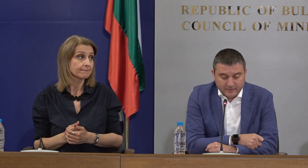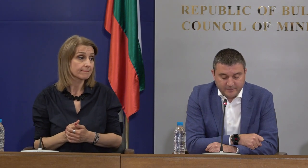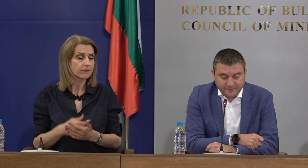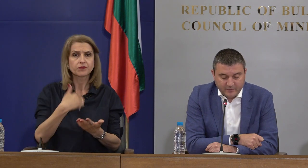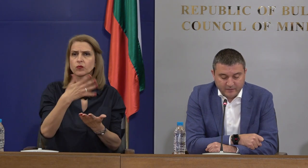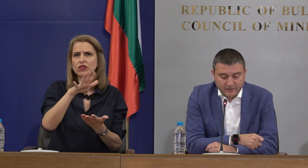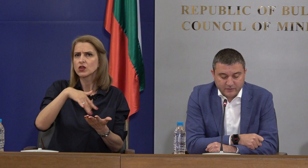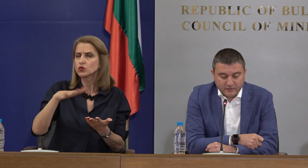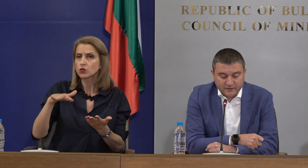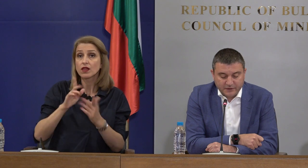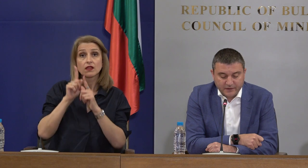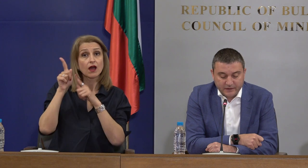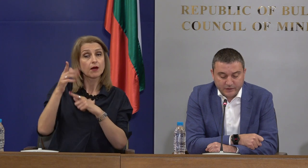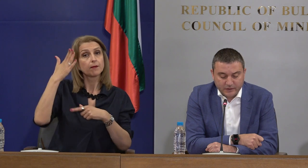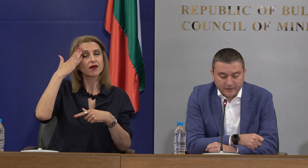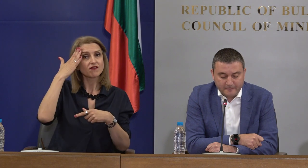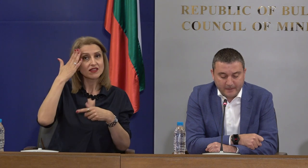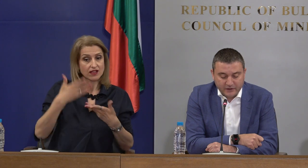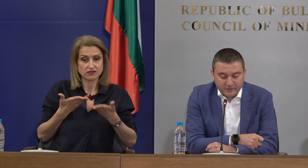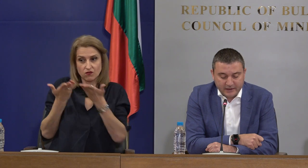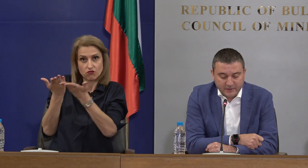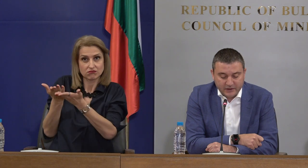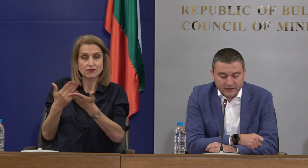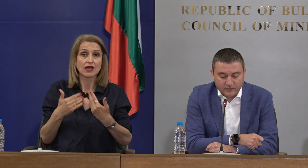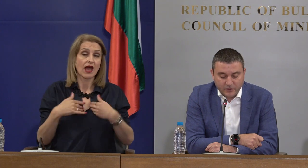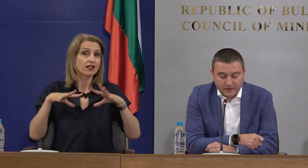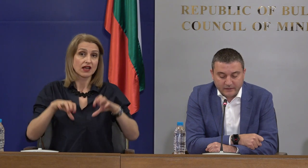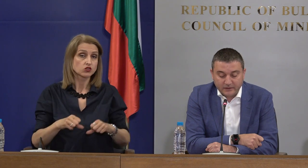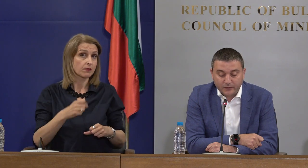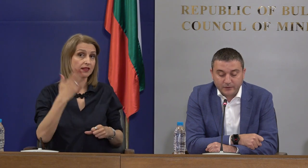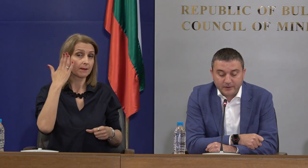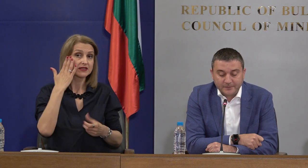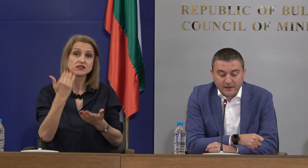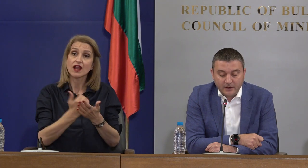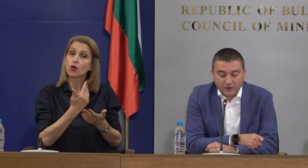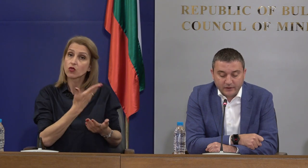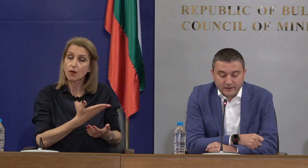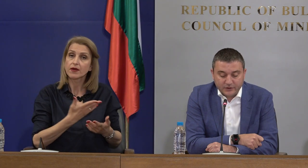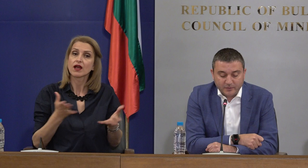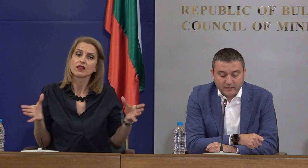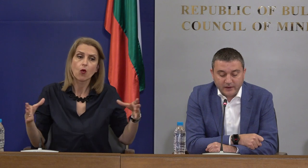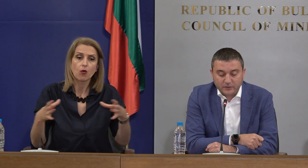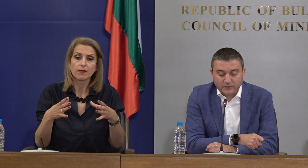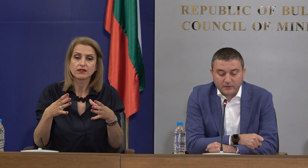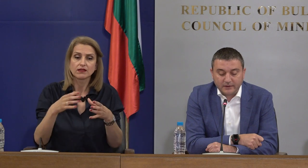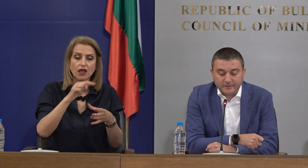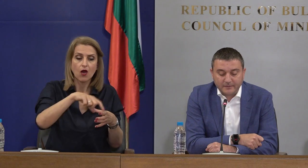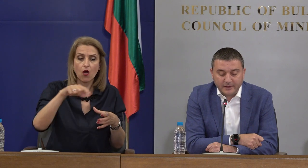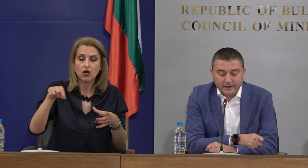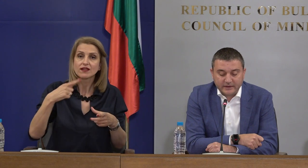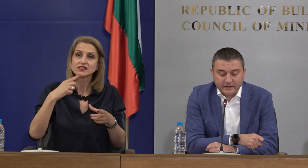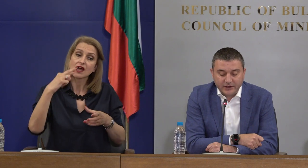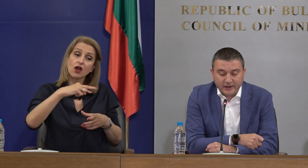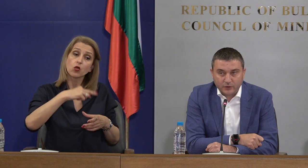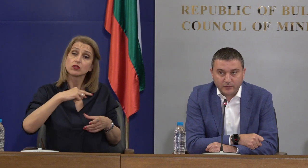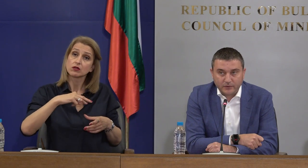Докладът към правителството завършва и с ангажимент на министъра на икономиката да уведоми органите за управление и контрол на